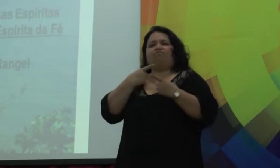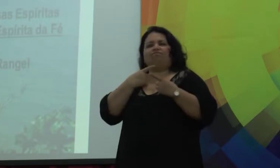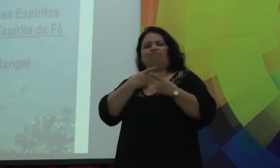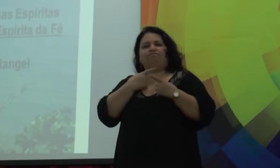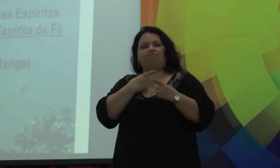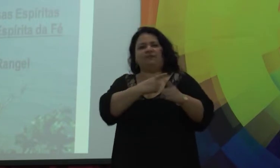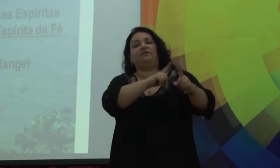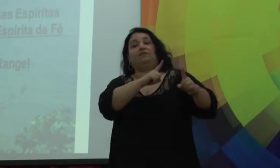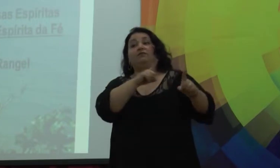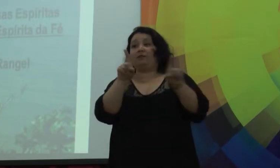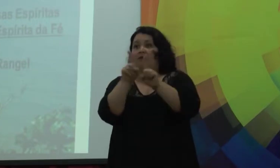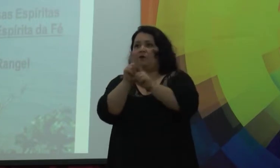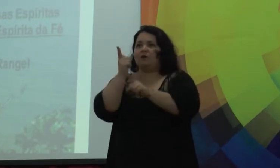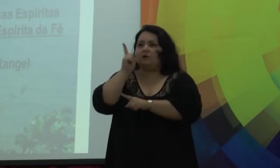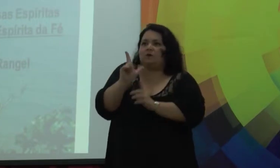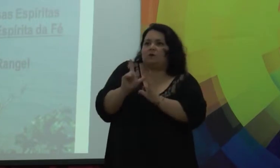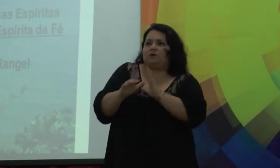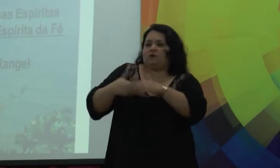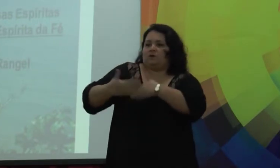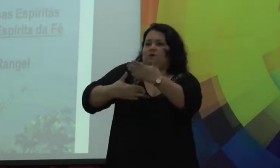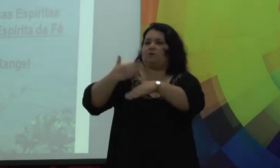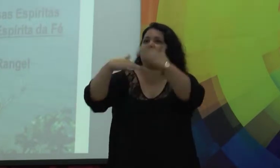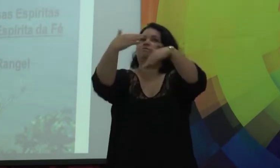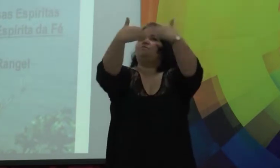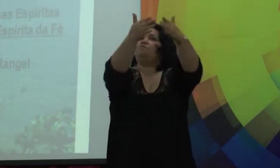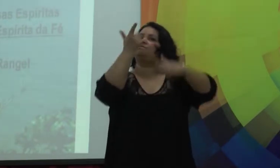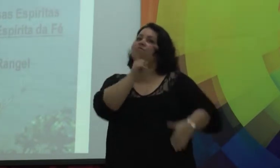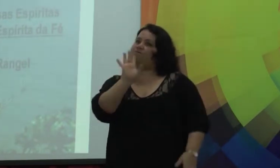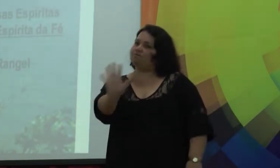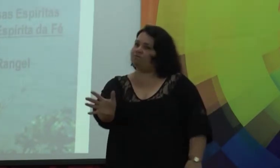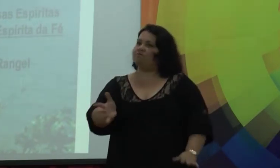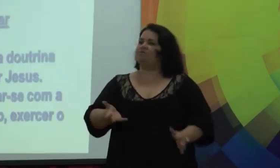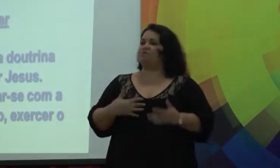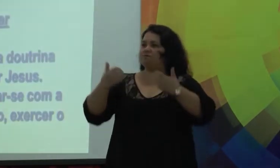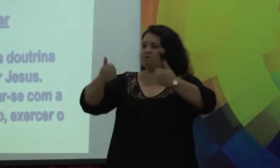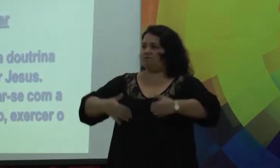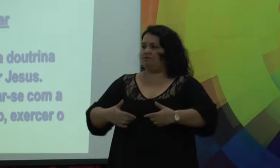e as conquistas que nós já tivemos.